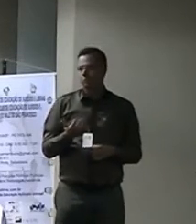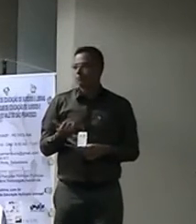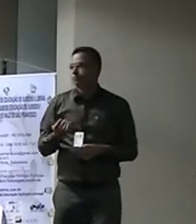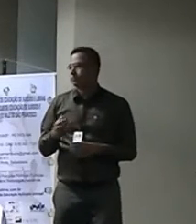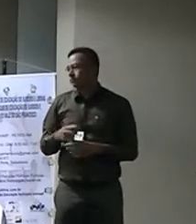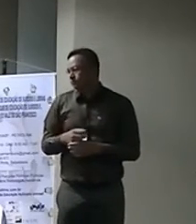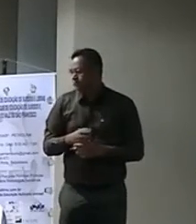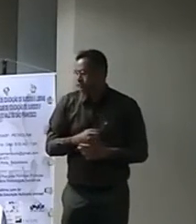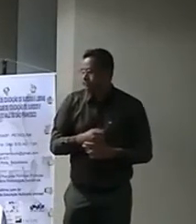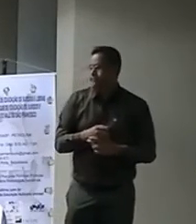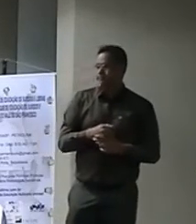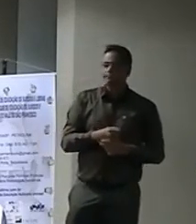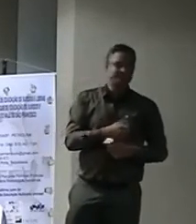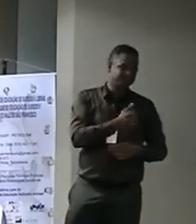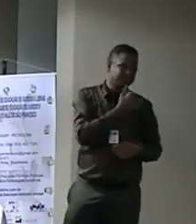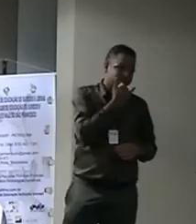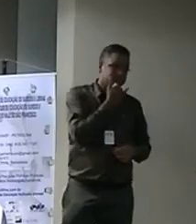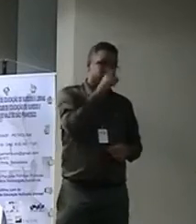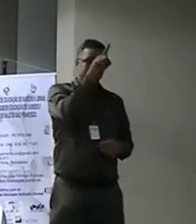Exatamente.